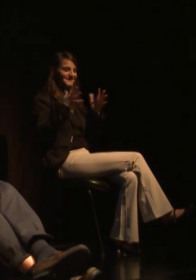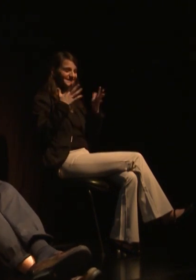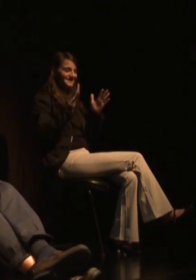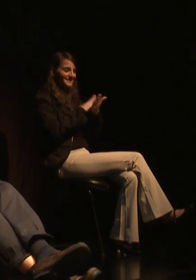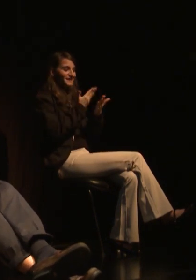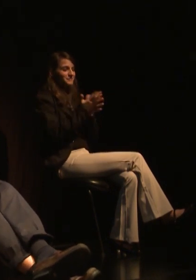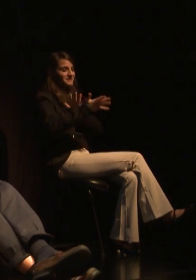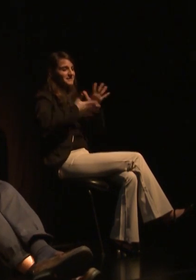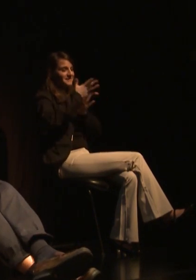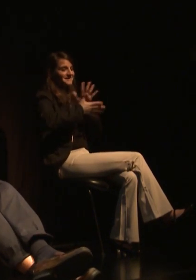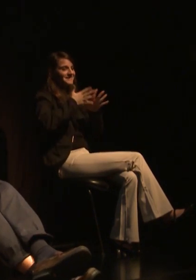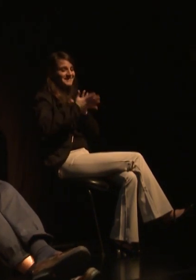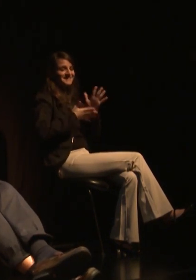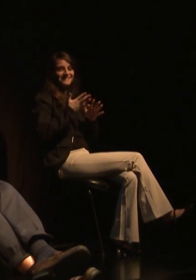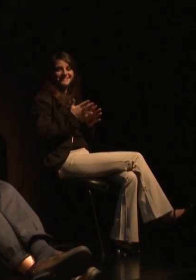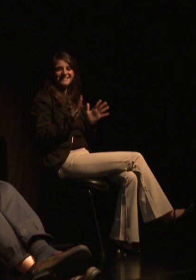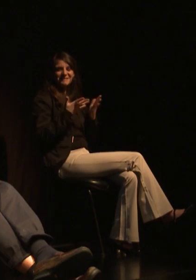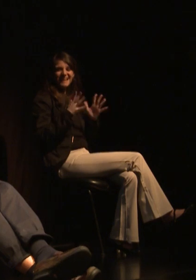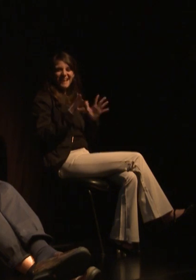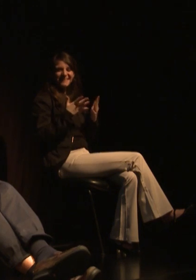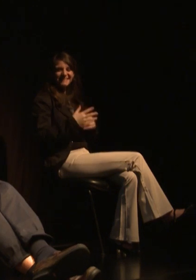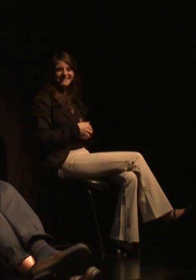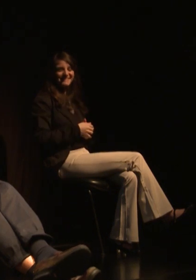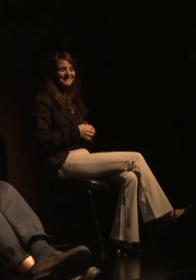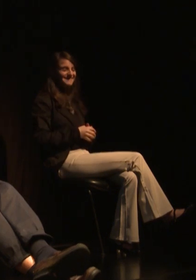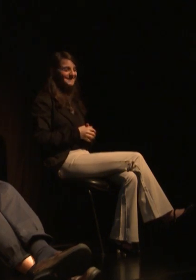área. Muito obrigado.